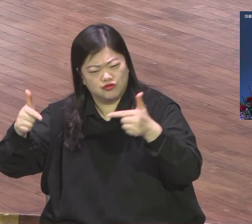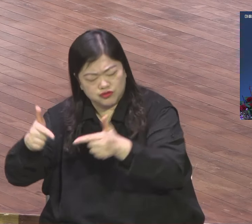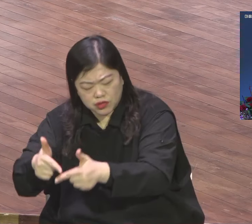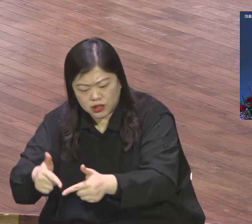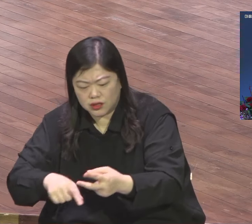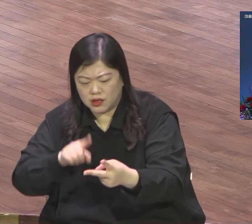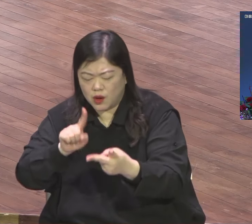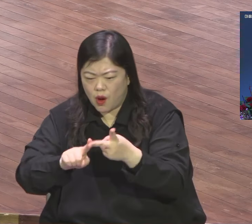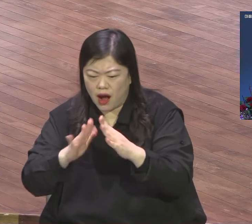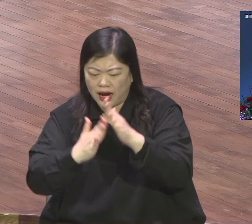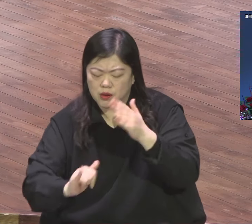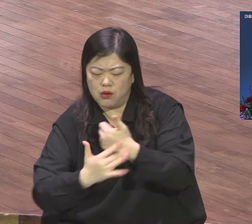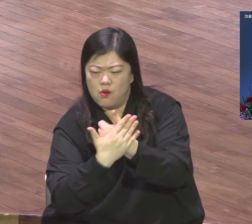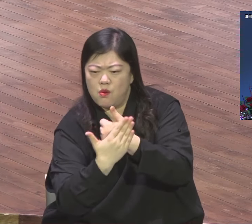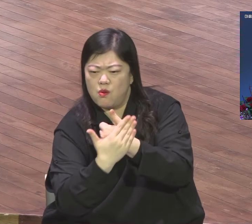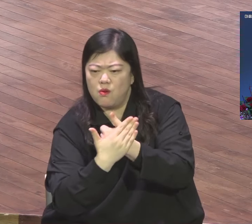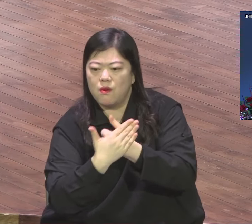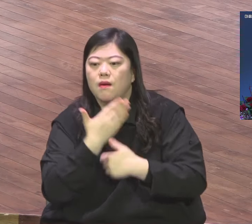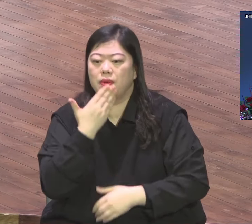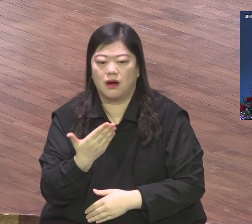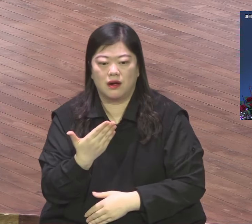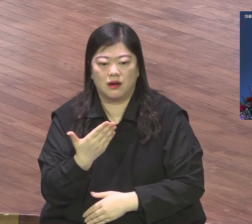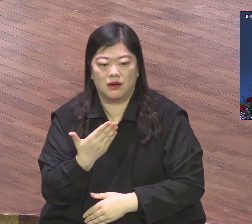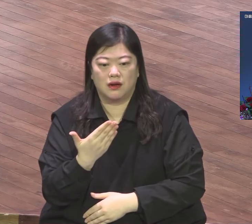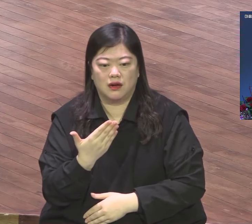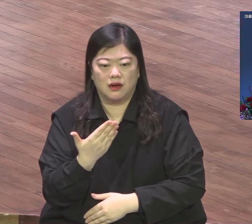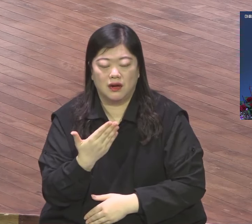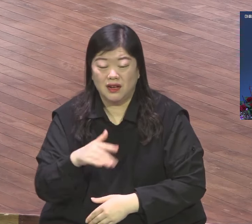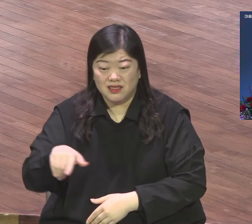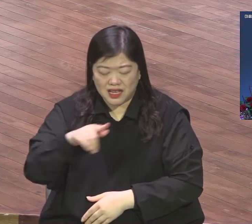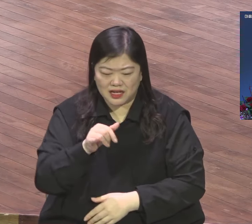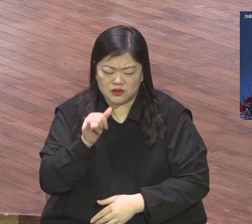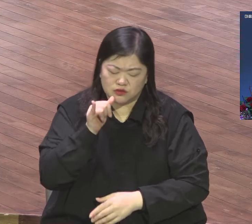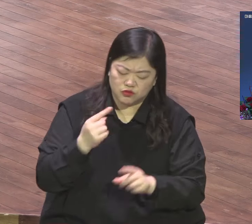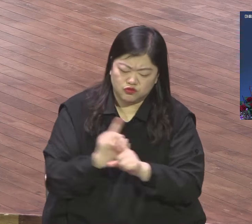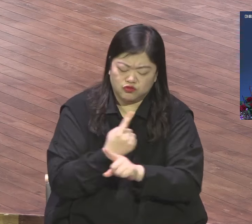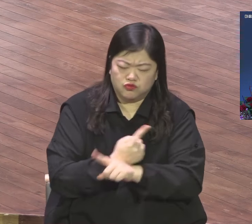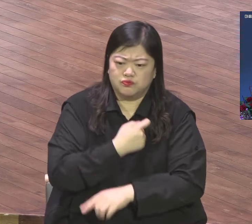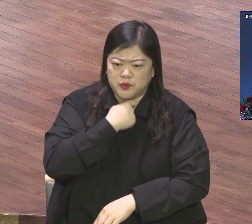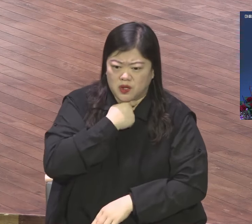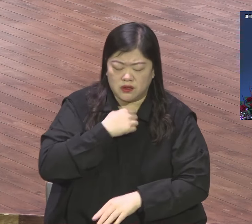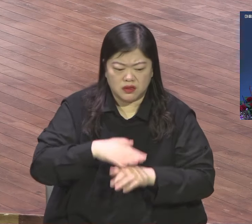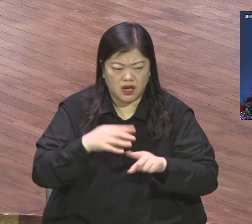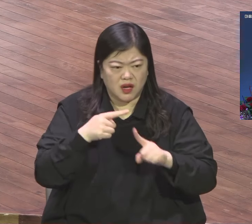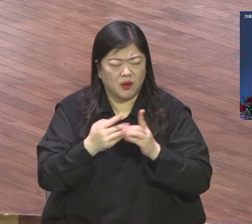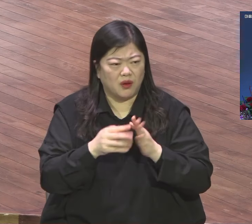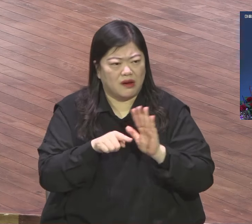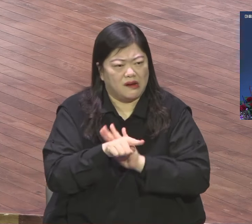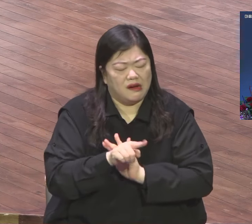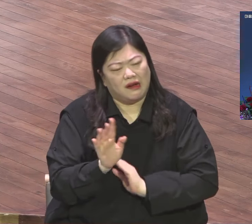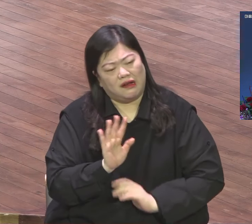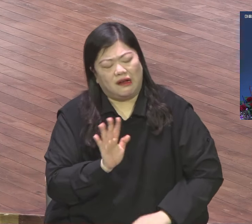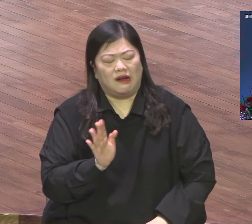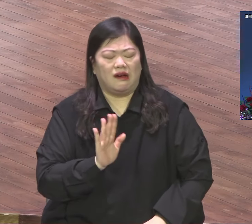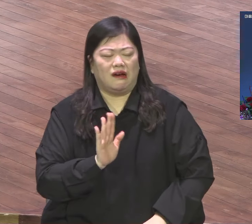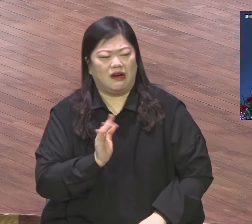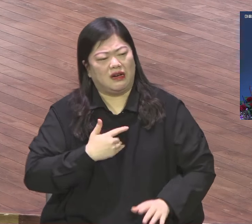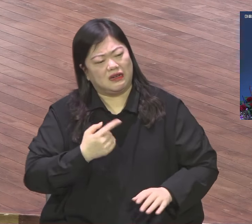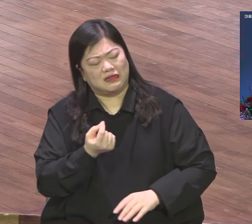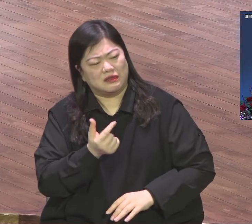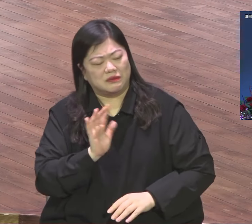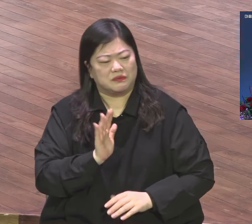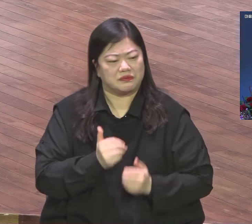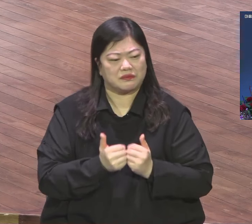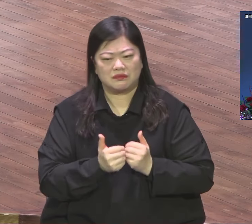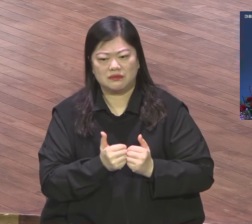그래서 치유 전문 교회가 자연스럽게 이런 환경을 조성할 수 있도록 이렇게 휴